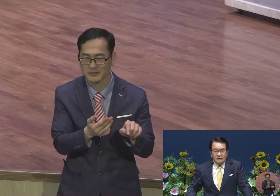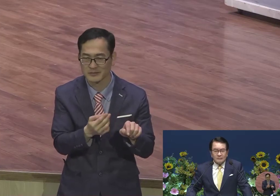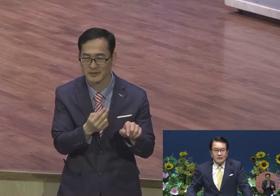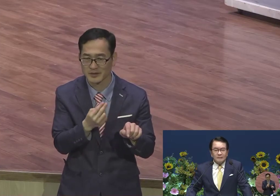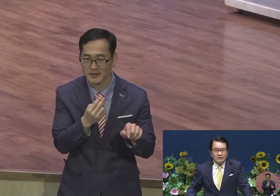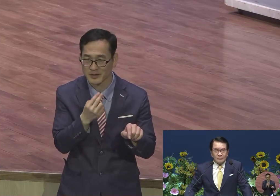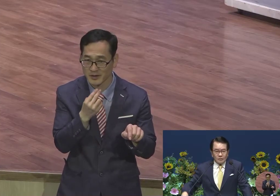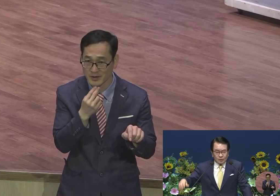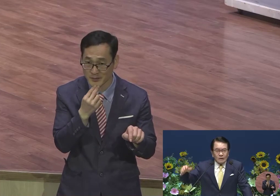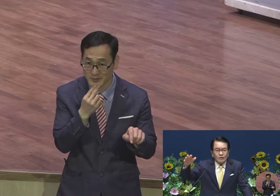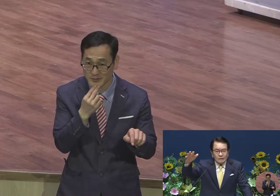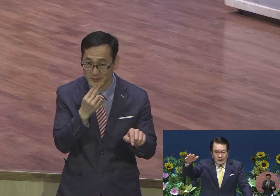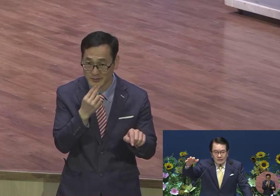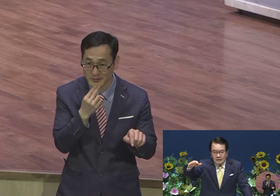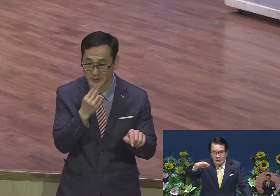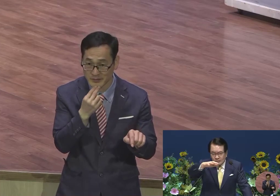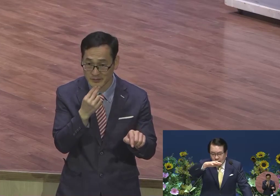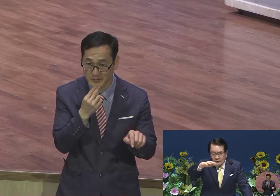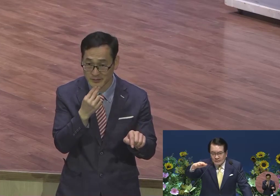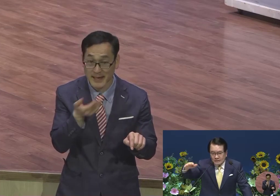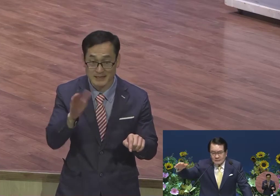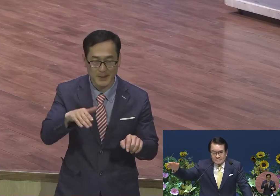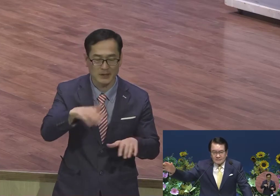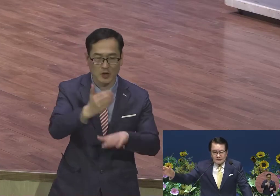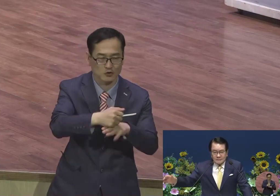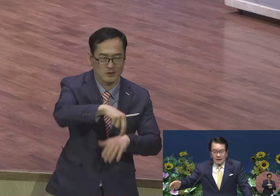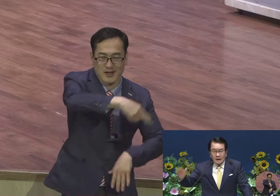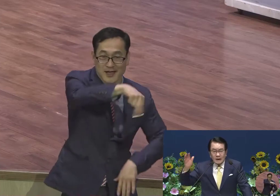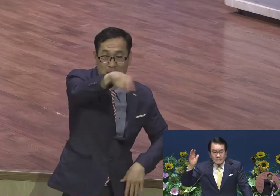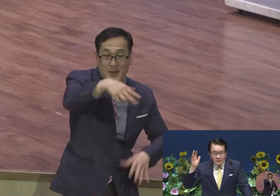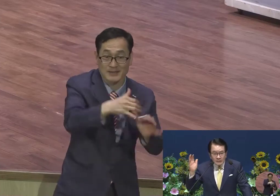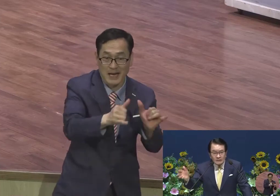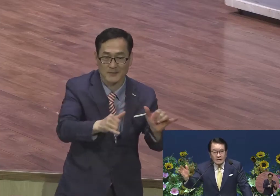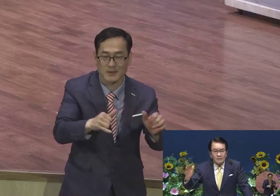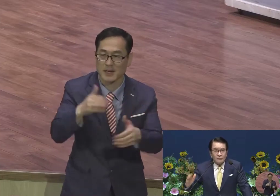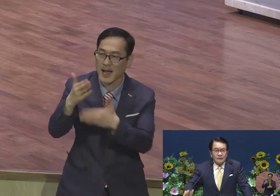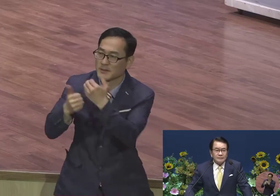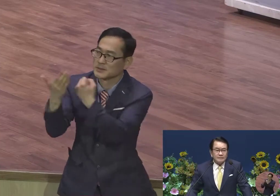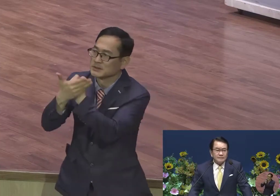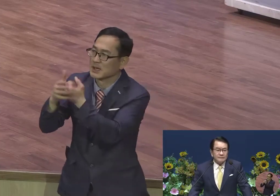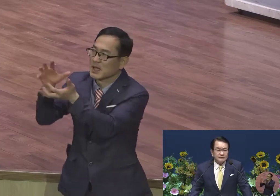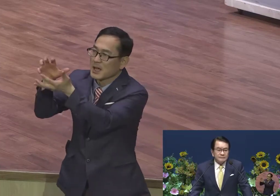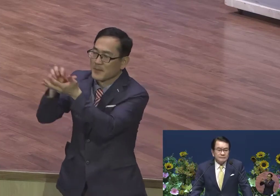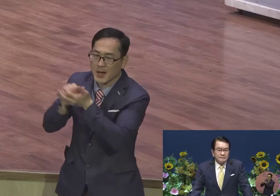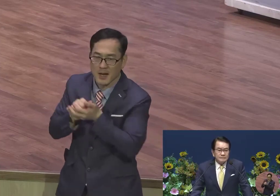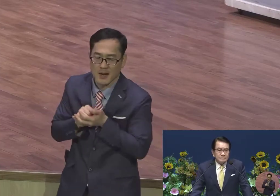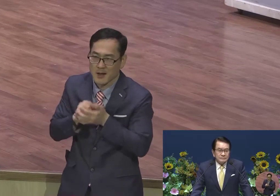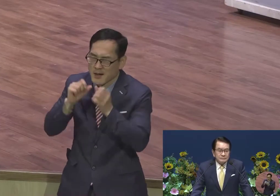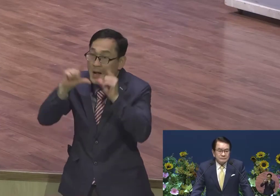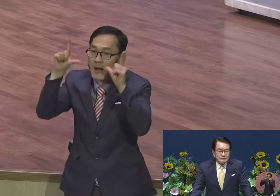말라자치면 여러분처럼 돌아온 탕자들이 다 앉아있어요 하나님은 그런 사람을 원해요